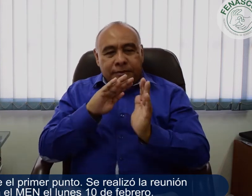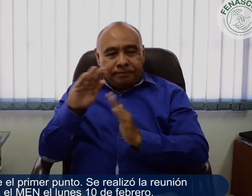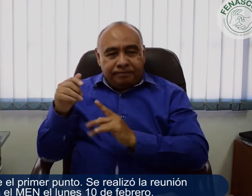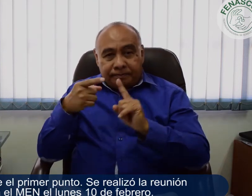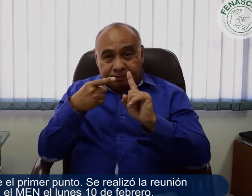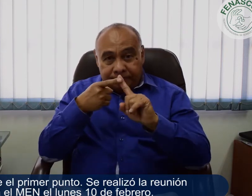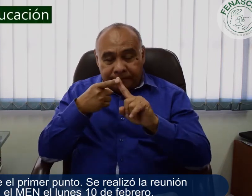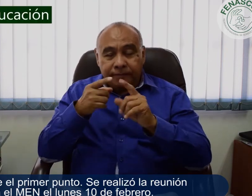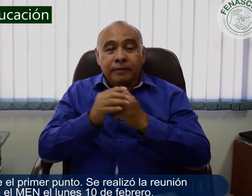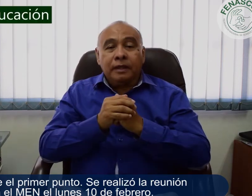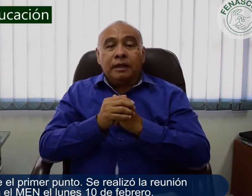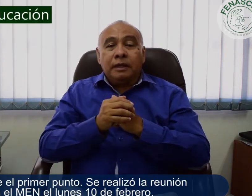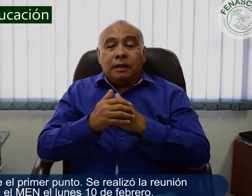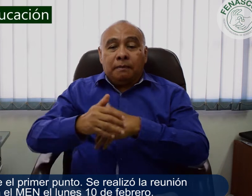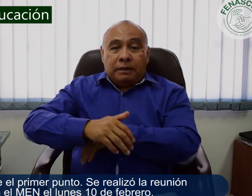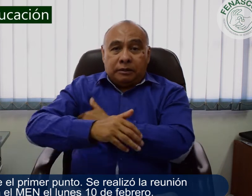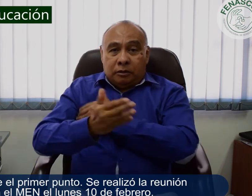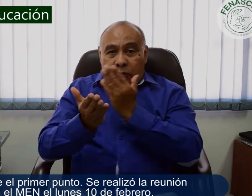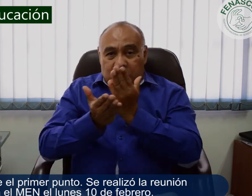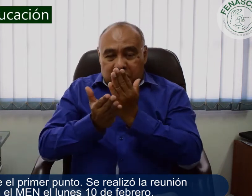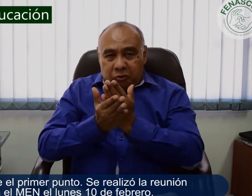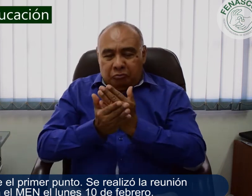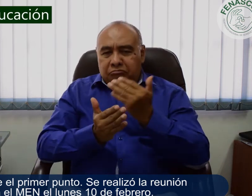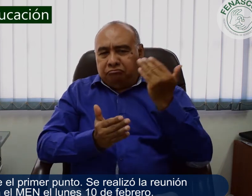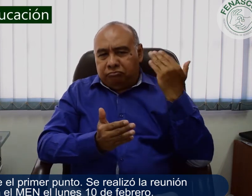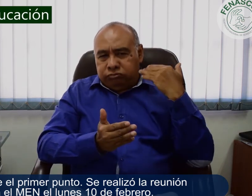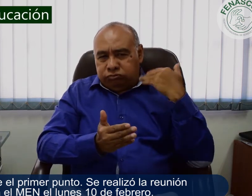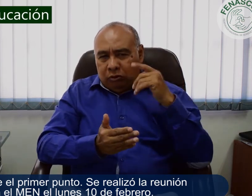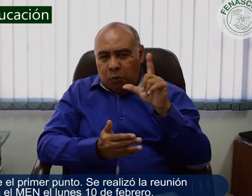sobre el primer punto, se realizó la reunión con el MEN el lunes 10 de febrero.